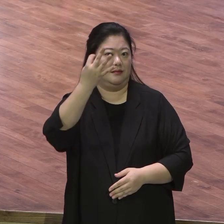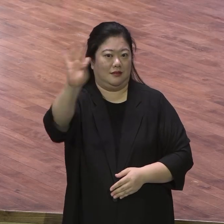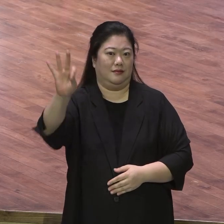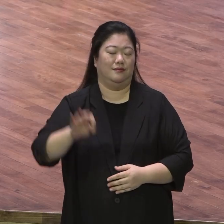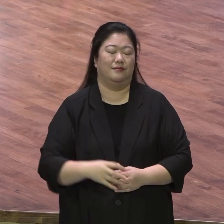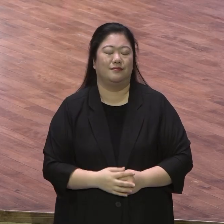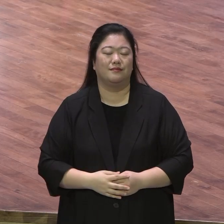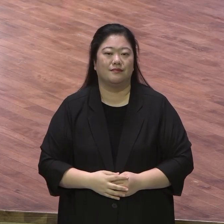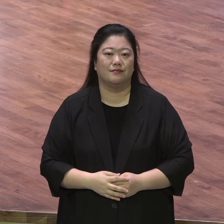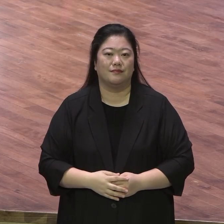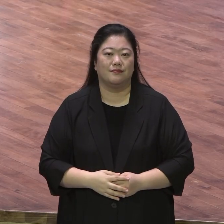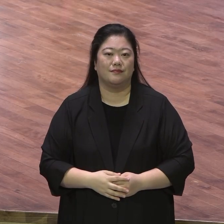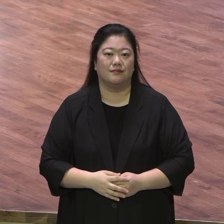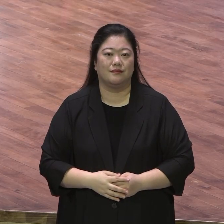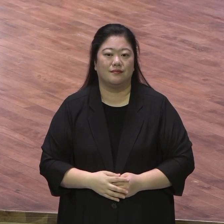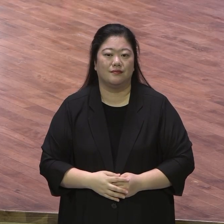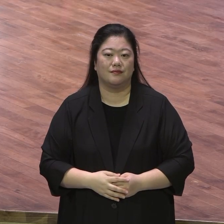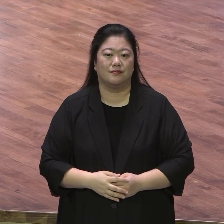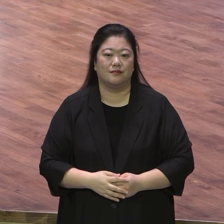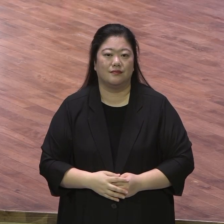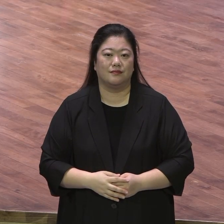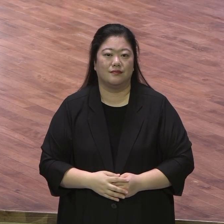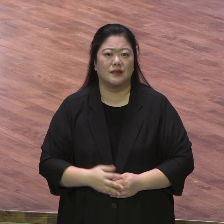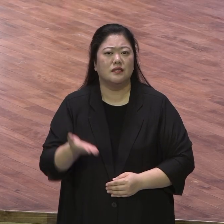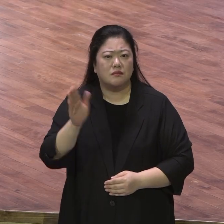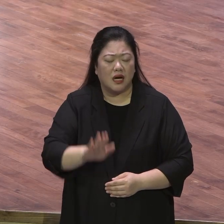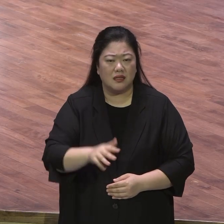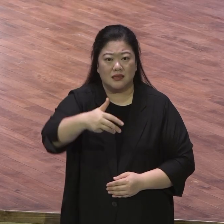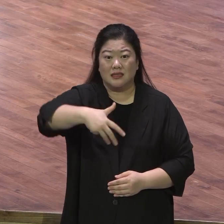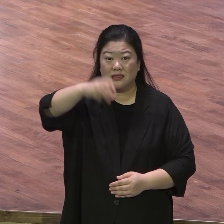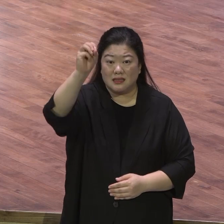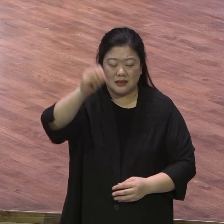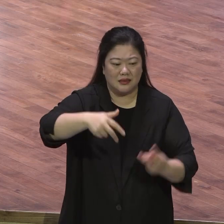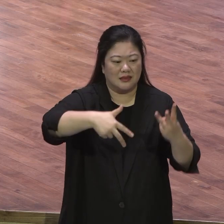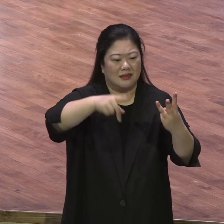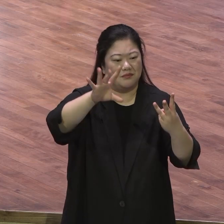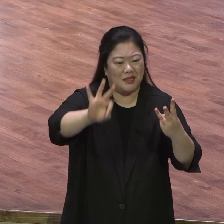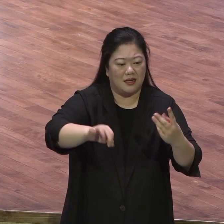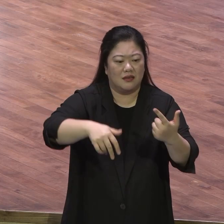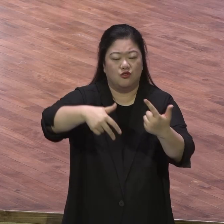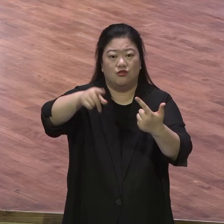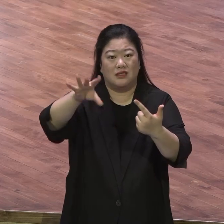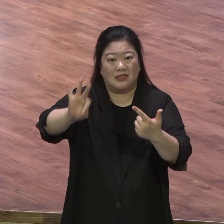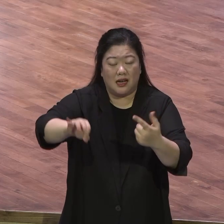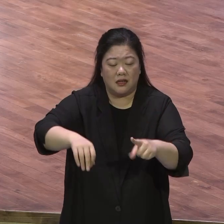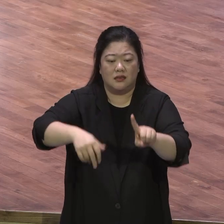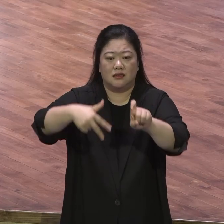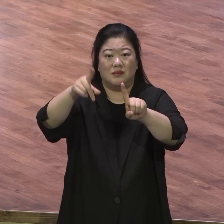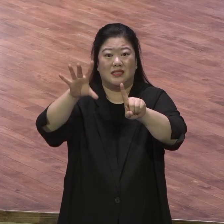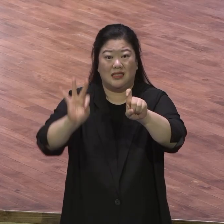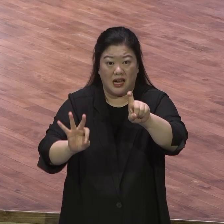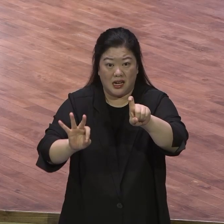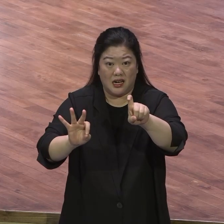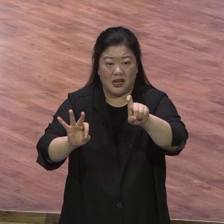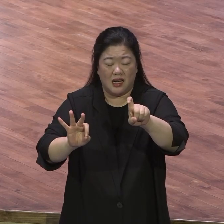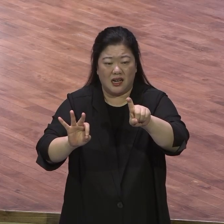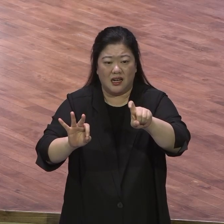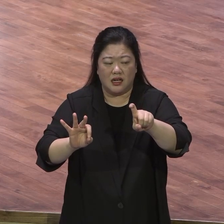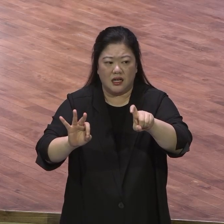그런데 많은 사람들이 뭐요 장식의 3장 6장 11장의 굴레에 빠져서 하나님의 말씀이 아닌